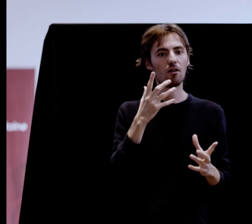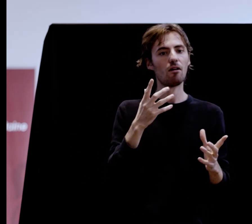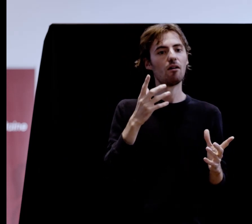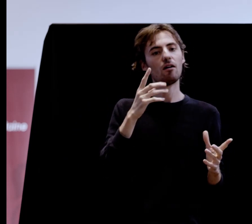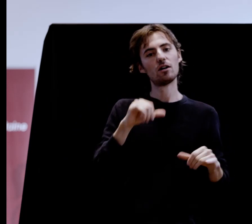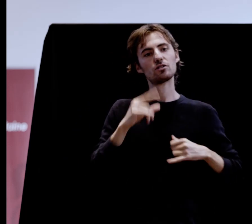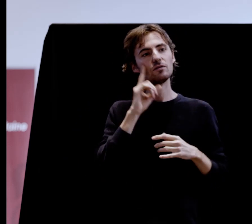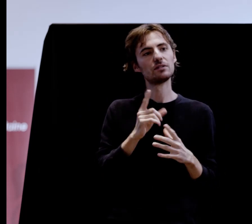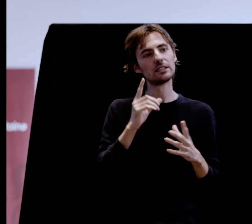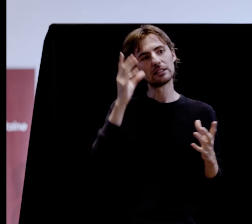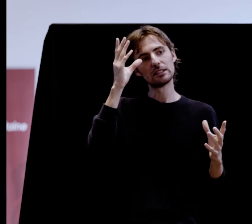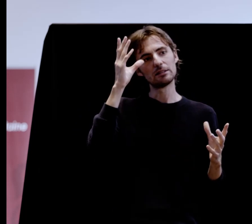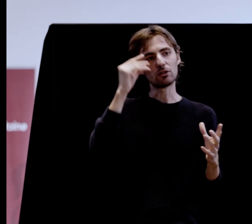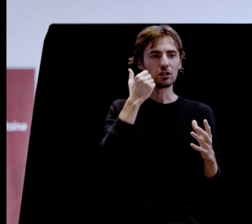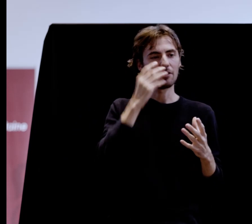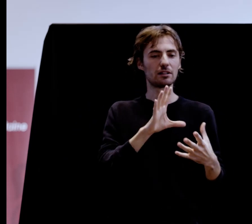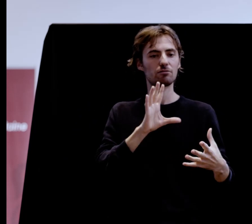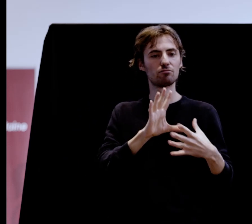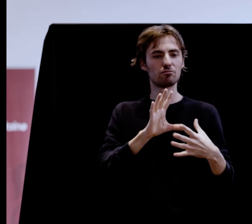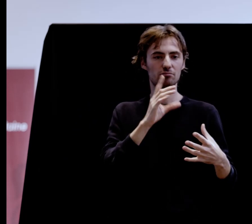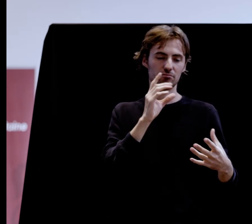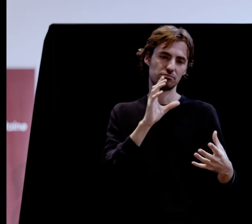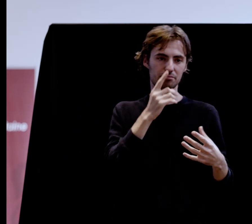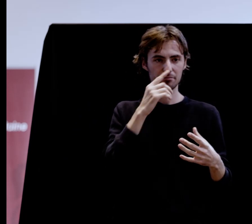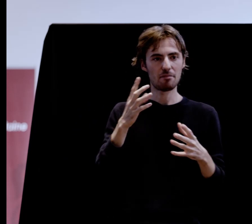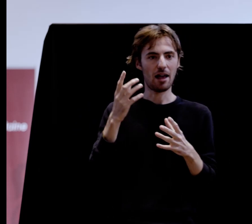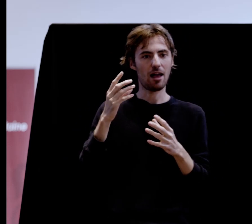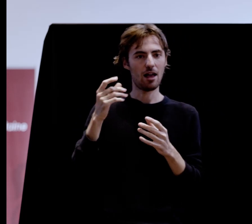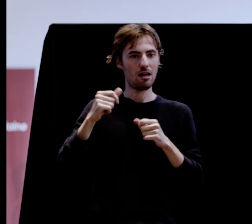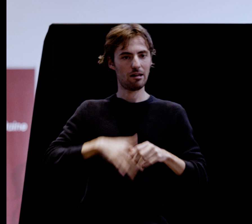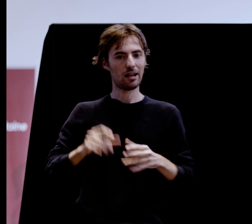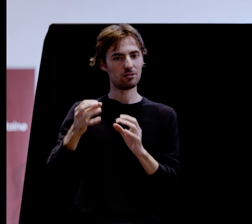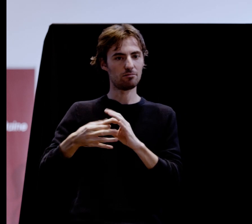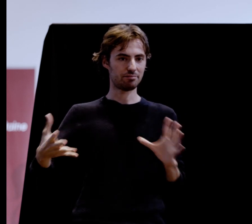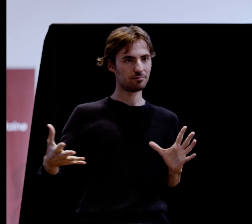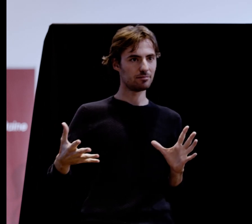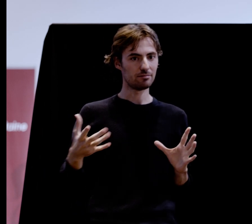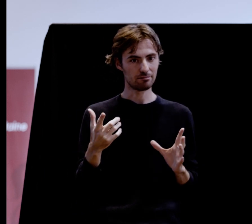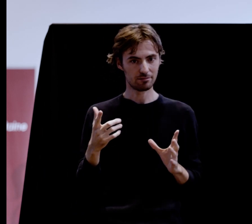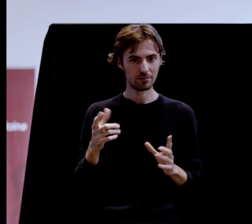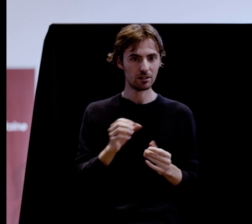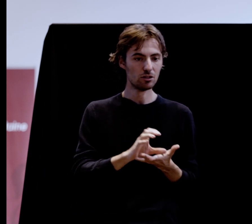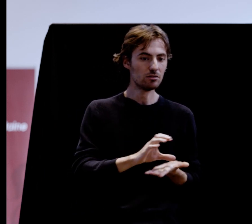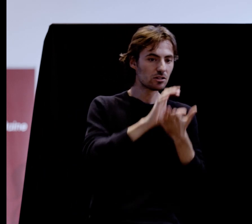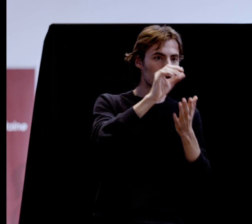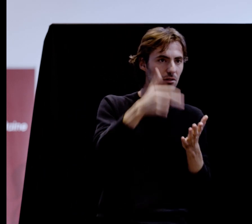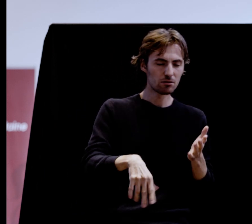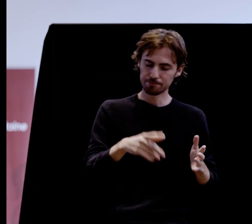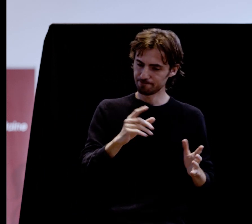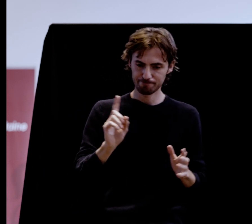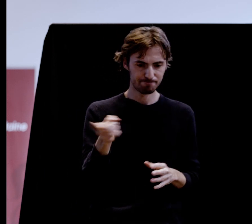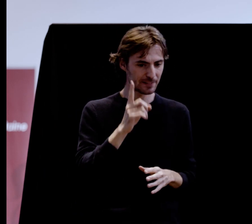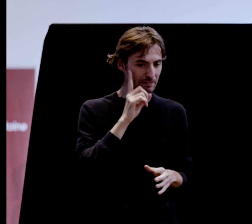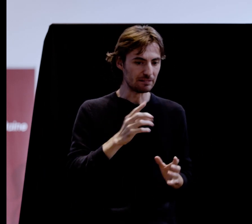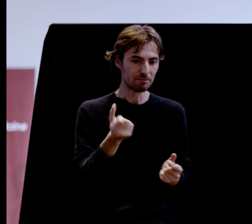affective. Et on va préparer les jeunes filles. Alors on prépare toutes les jeunes filles à l'arrivée des règles, qui a un syndrome Charge, qui n'est pas de syndrome Charge, mais on va être